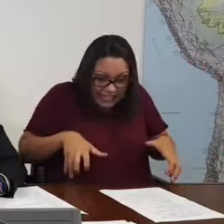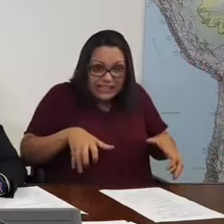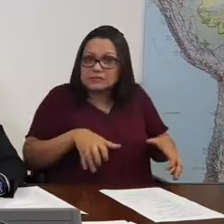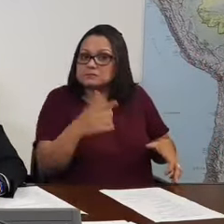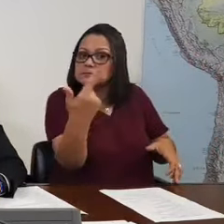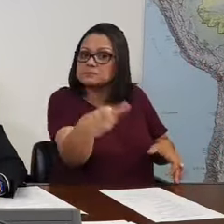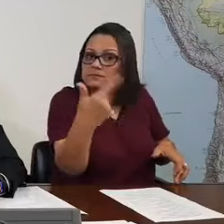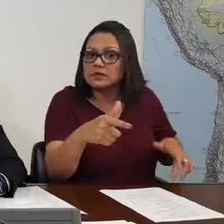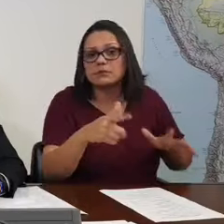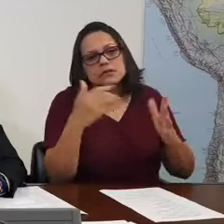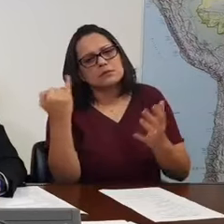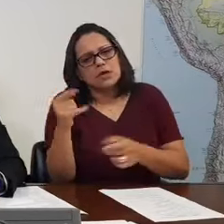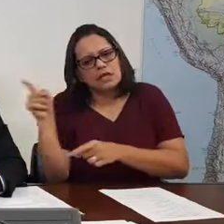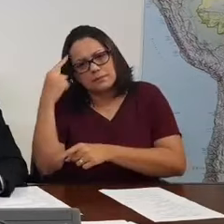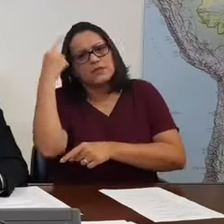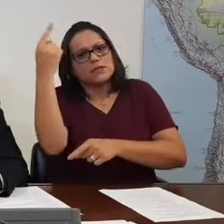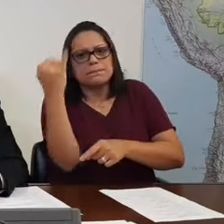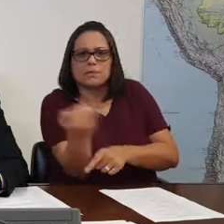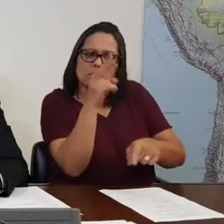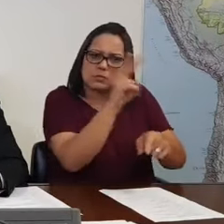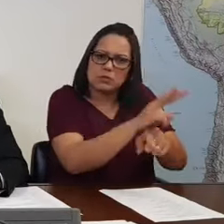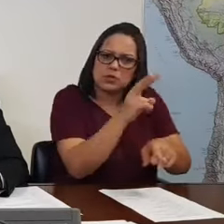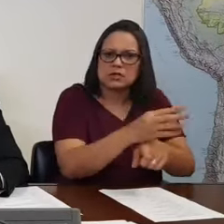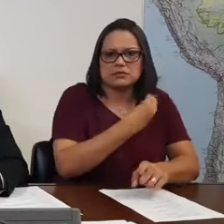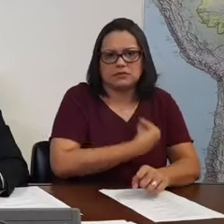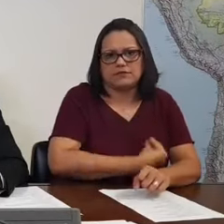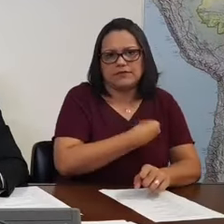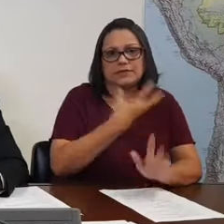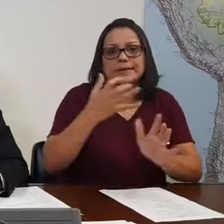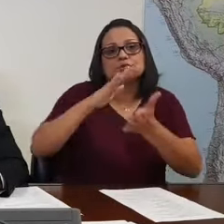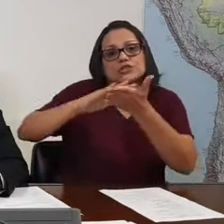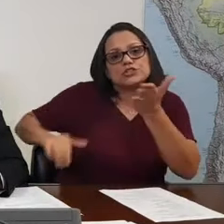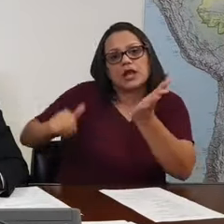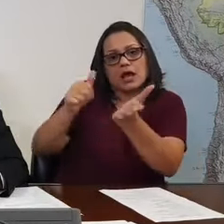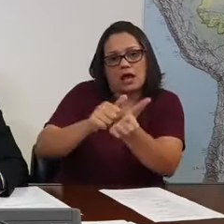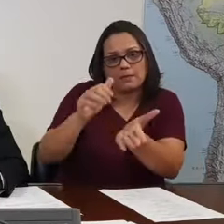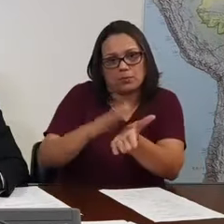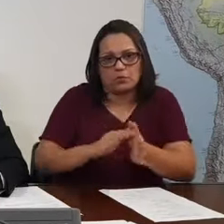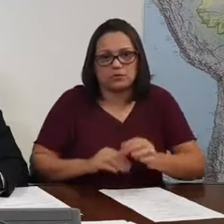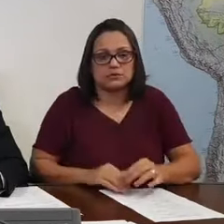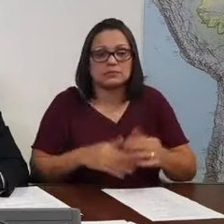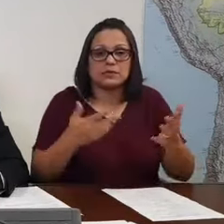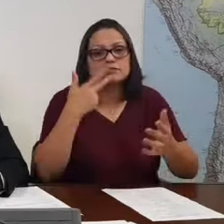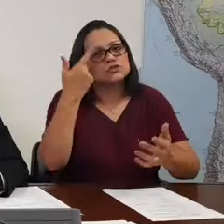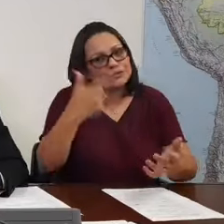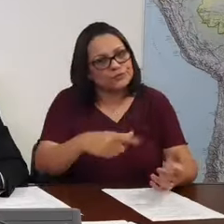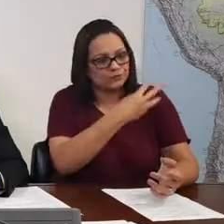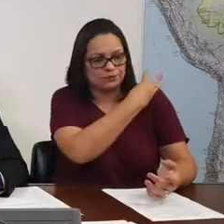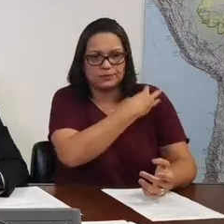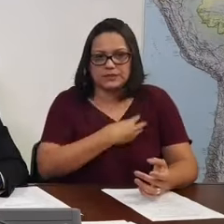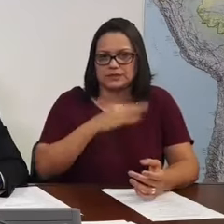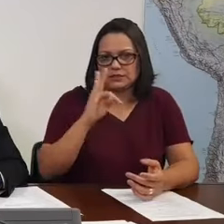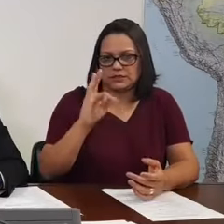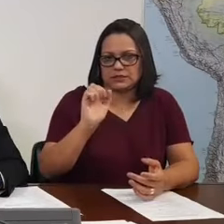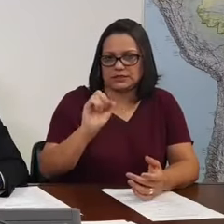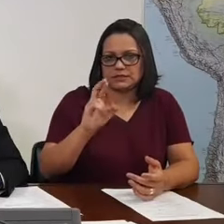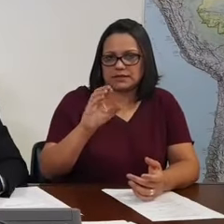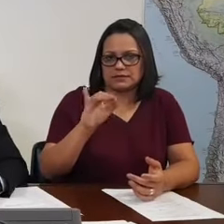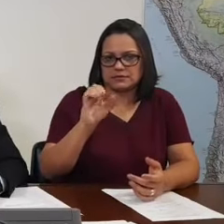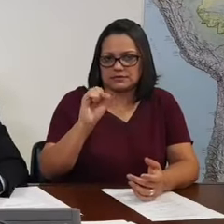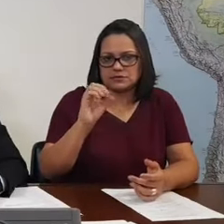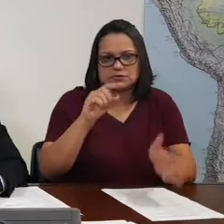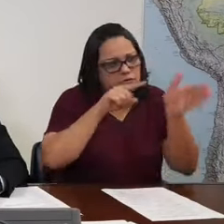importante para a proteção das vidas. Né? Mas, como eu falei, assim, o ministro Tarcísio está sendo muito zeloso realmente em verificar no Código de